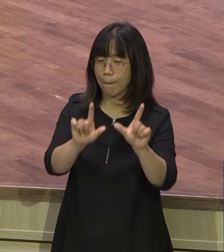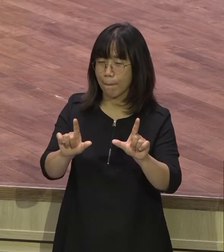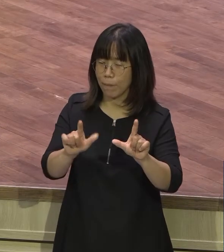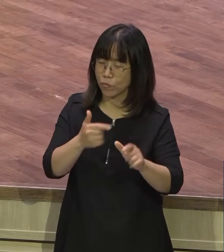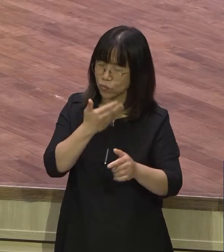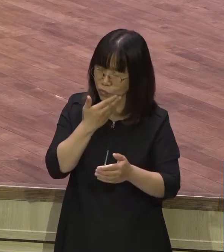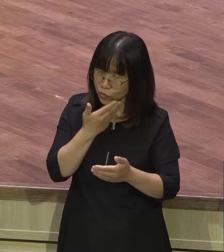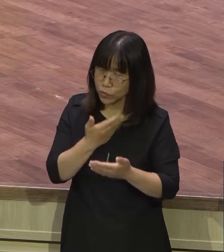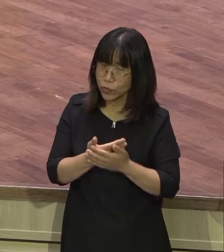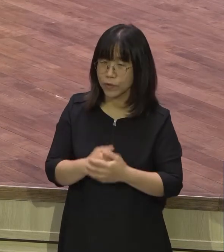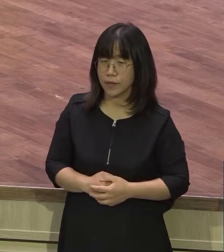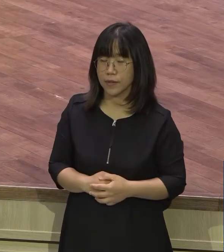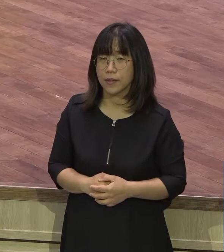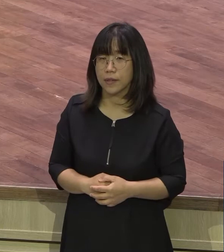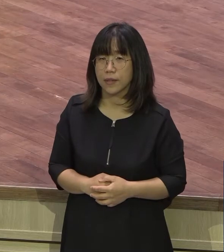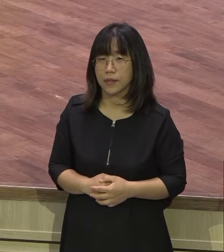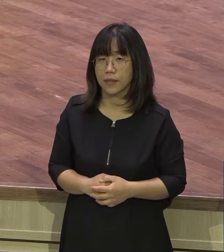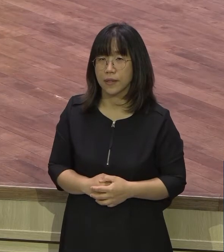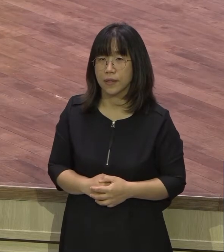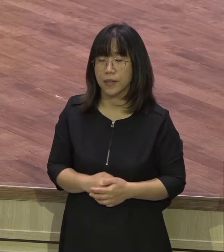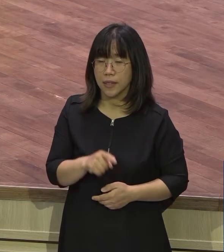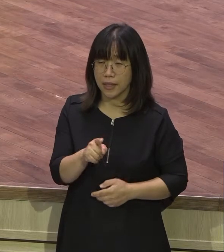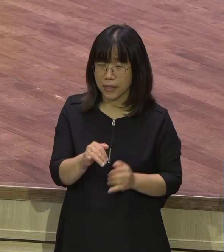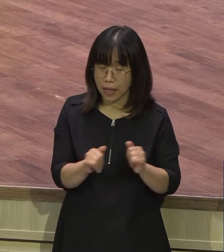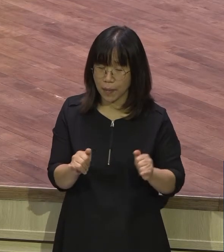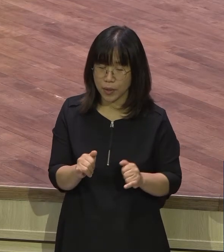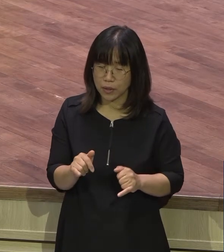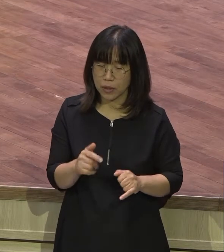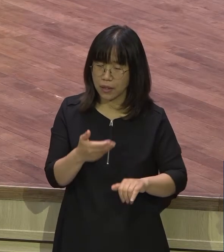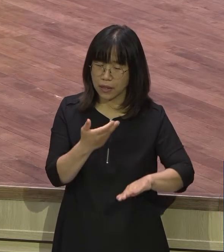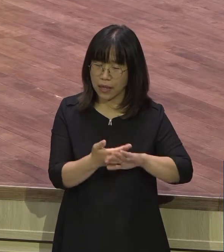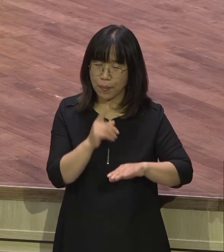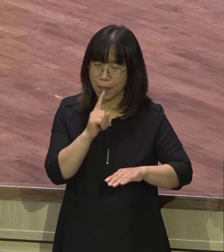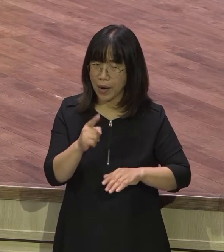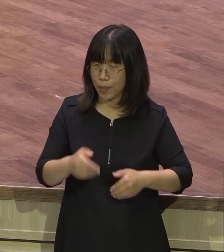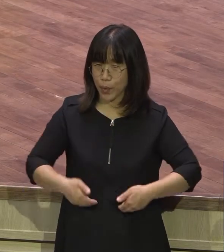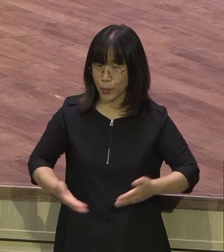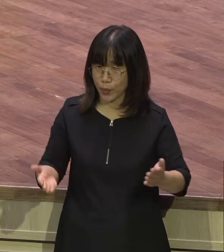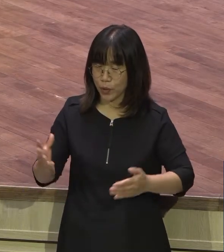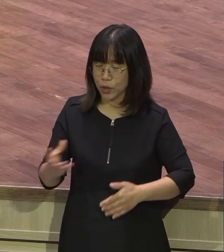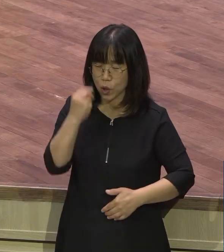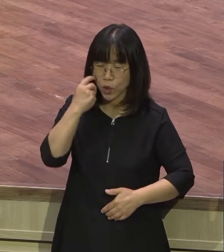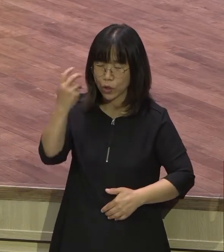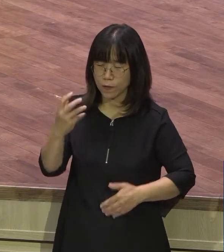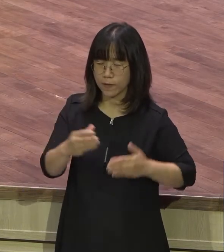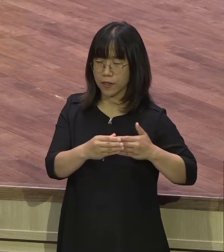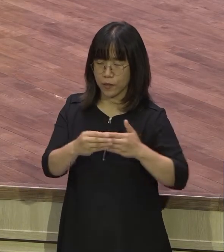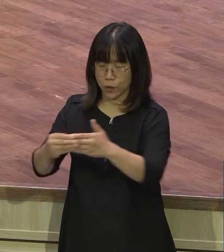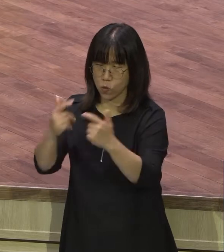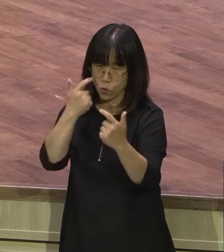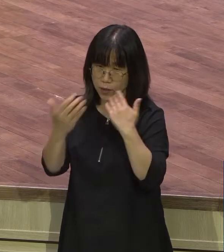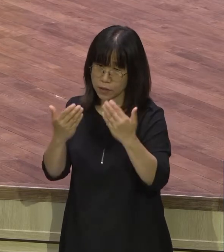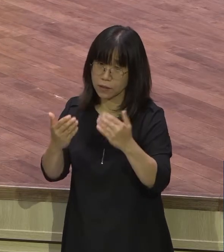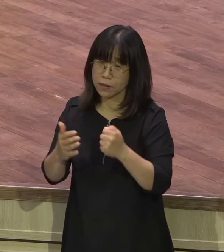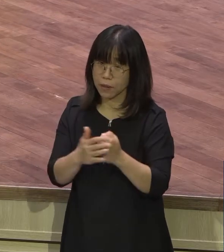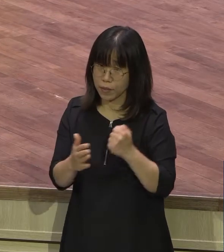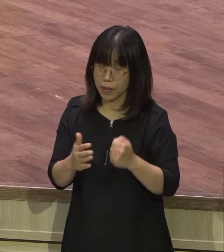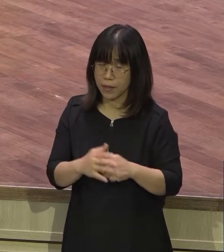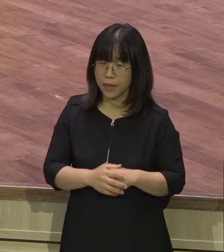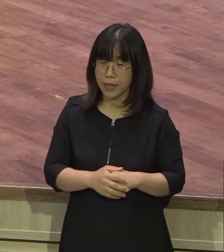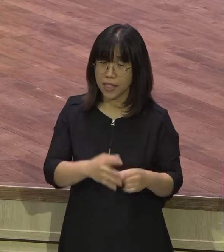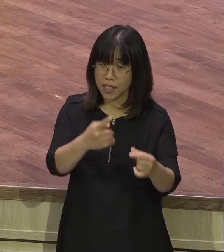사람은 뭐 말할 필요가 없죠 성령인들을 확실하게 받으니까 하나님의 절기들 중 가장 첫